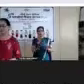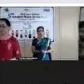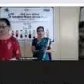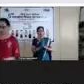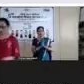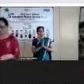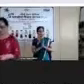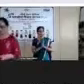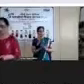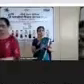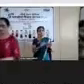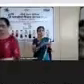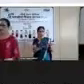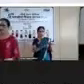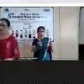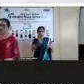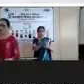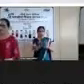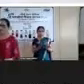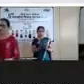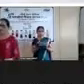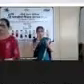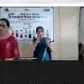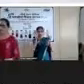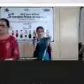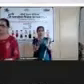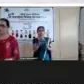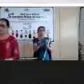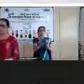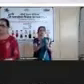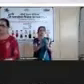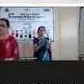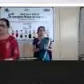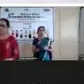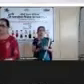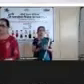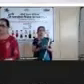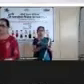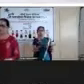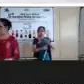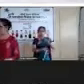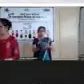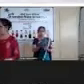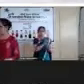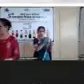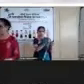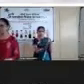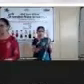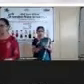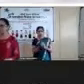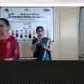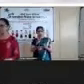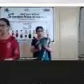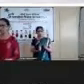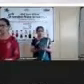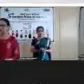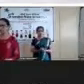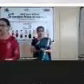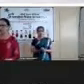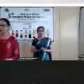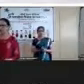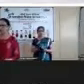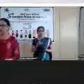सामाजिक न्याय और अधिकारिता मंत्रालय भारत सरकार के दिव्यांगता सशक्तिकरण विभाग के द्वारा आयोजित इस कार्यक्रम में